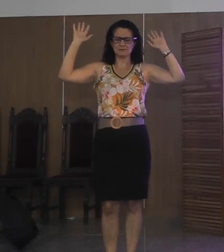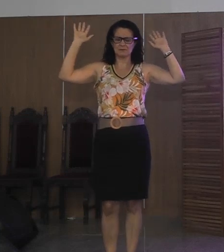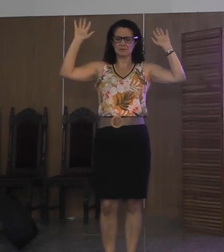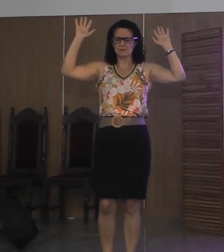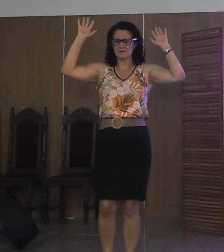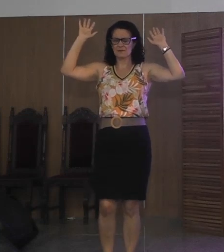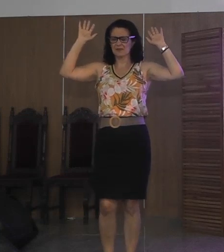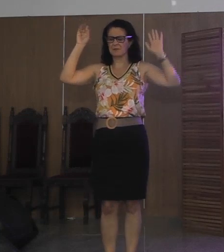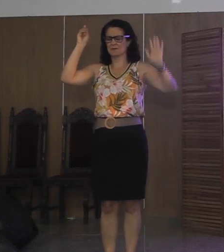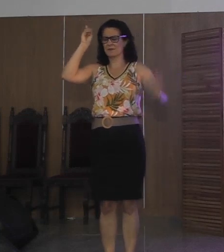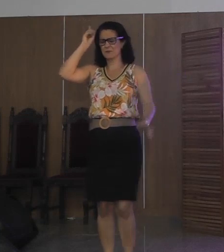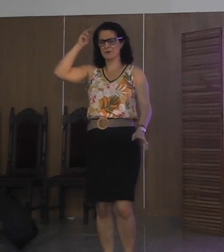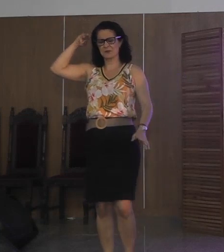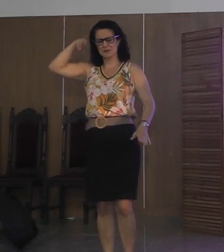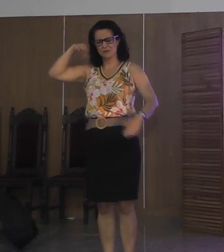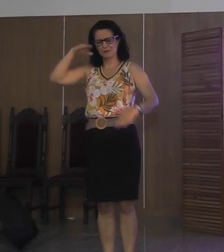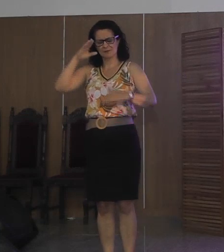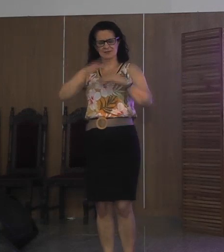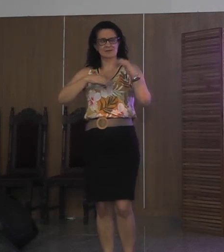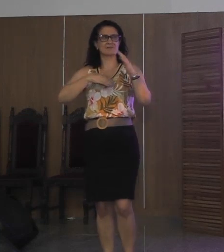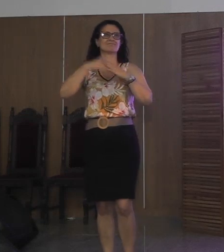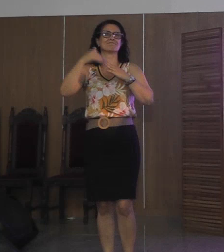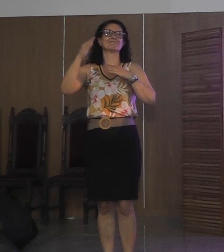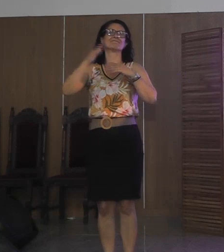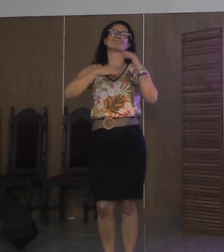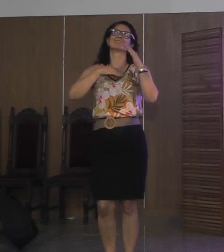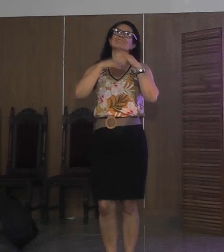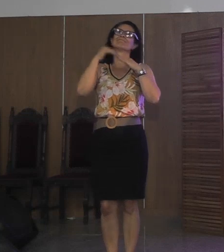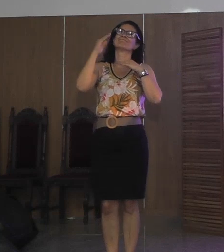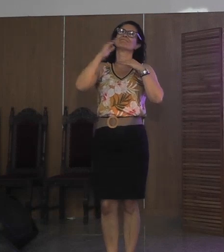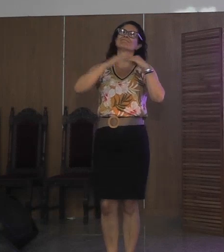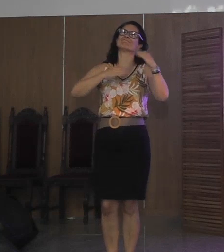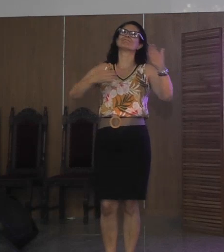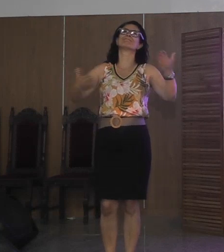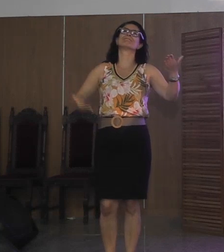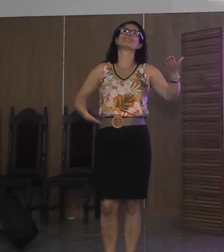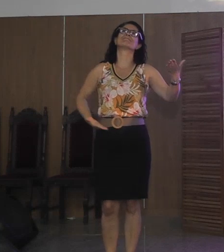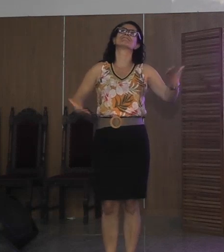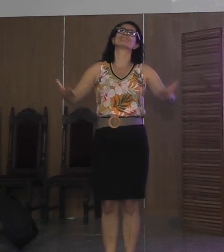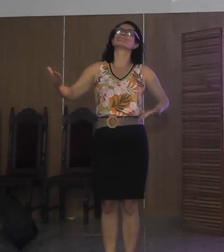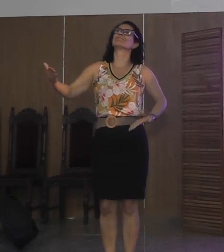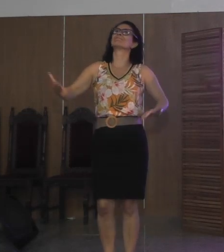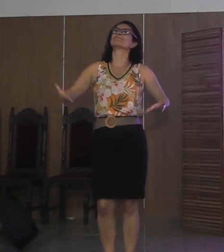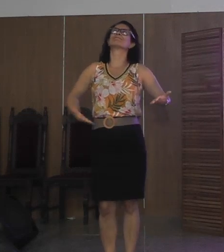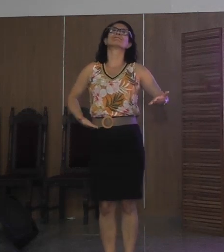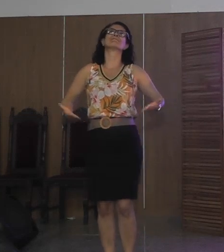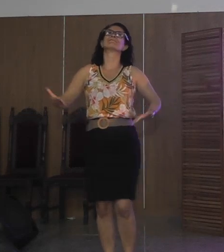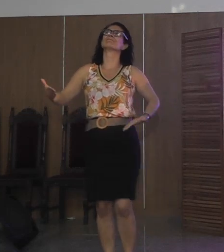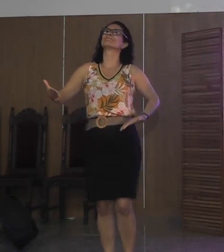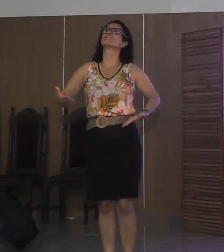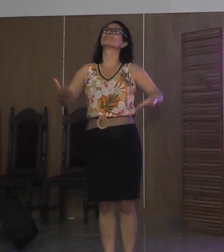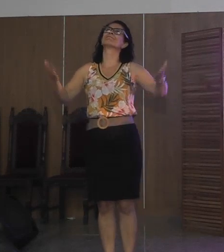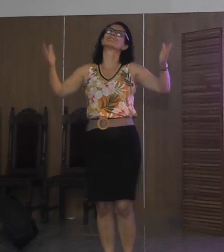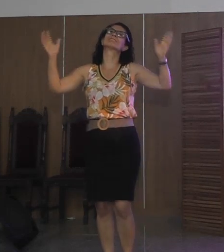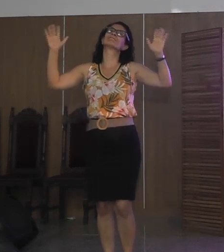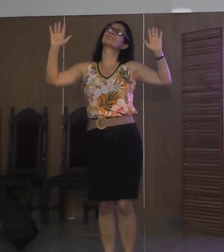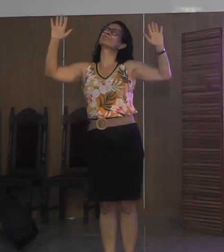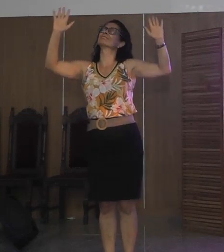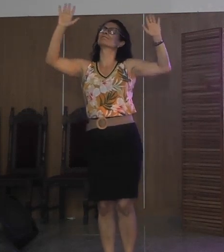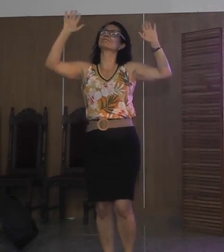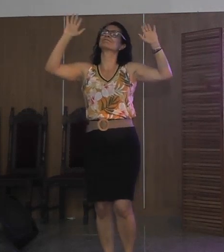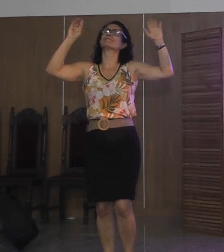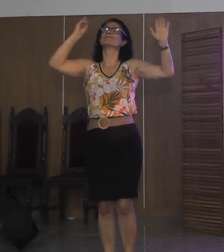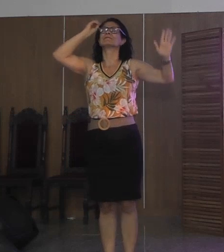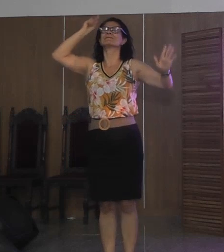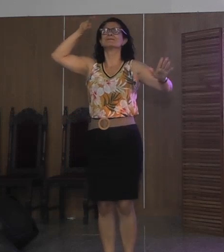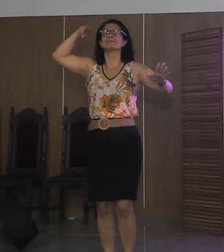Meus dons e talentos são pra te servir. Meus dons